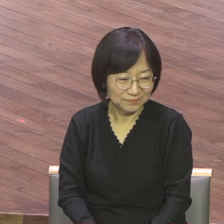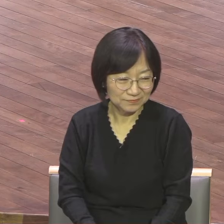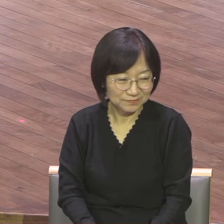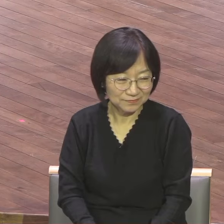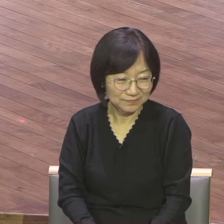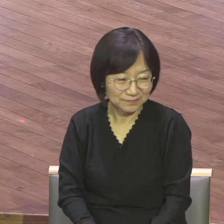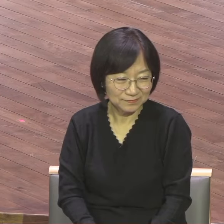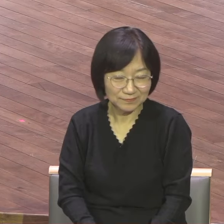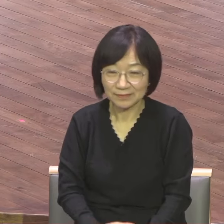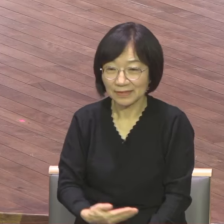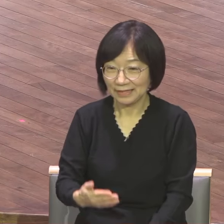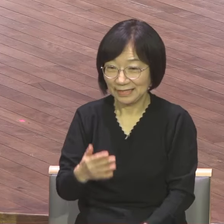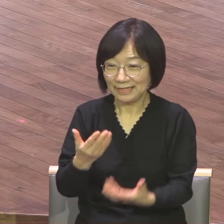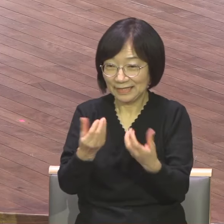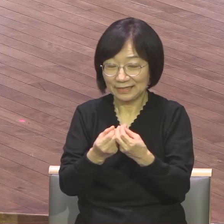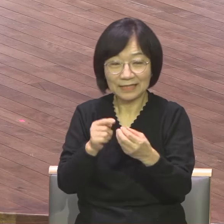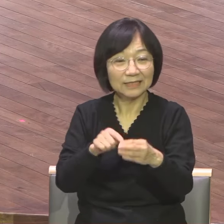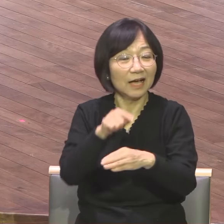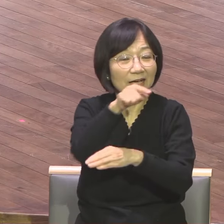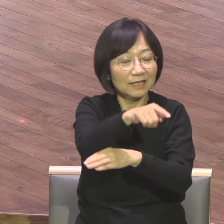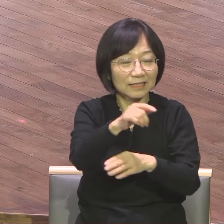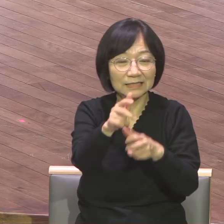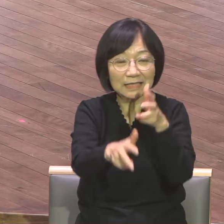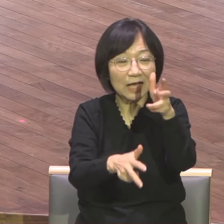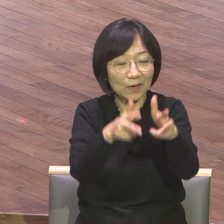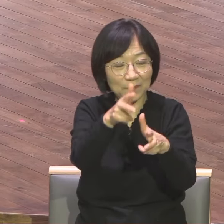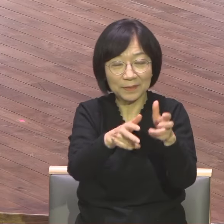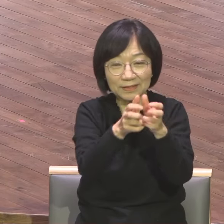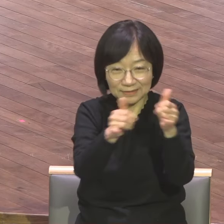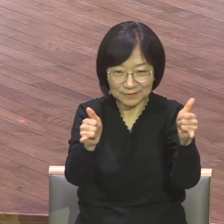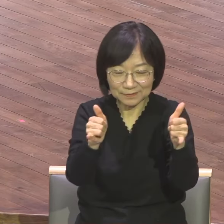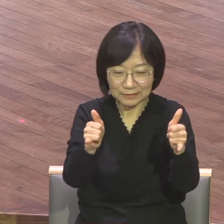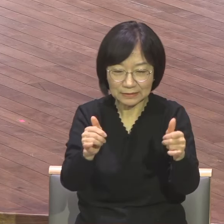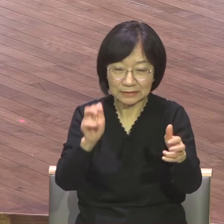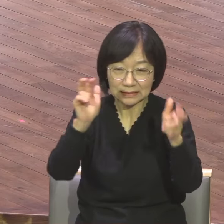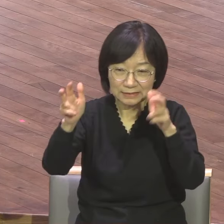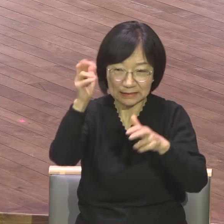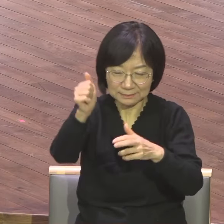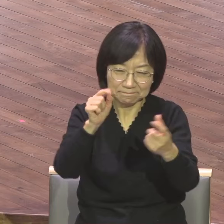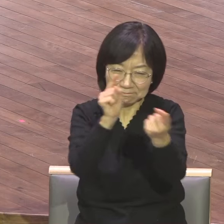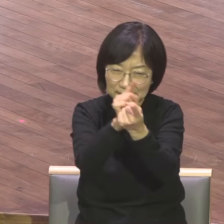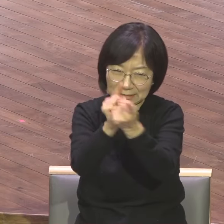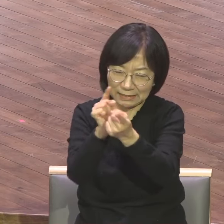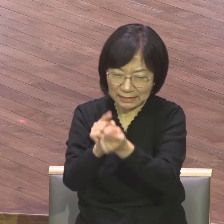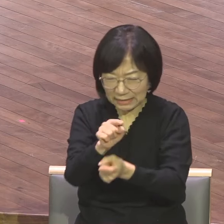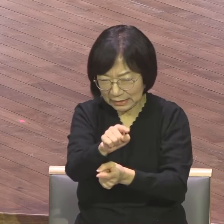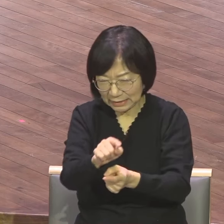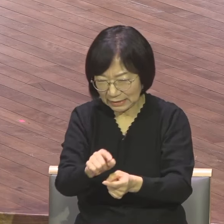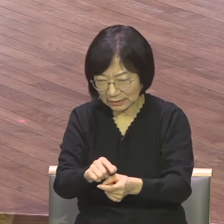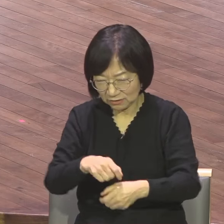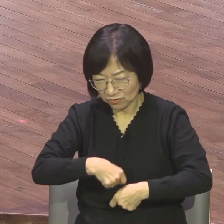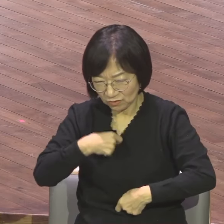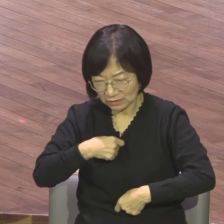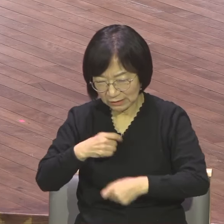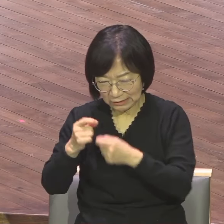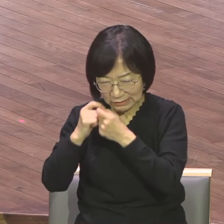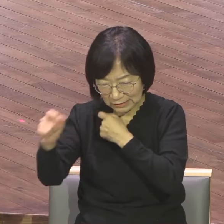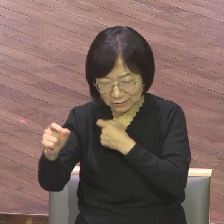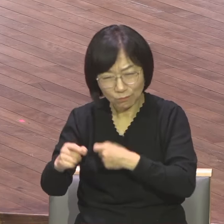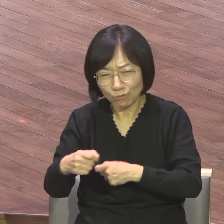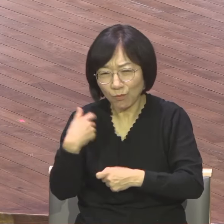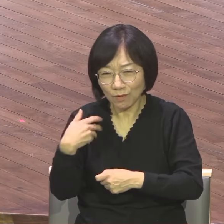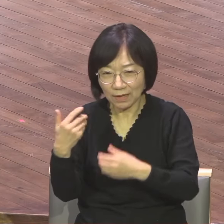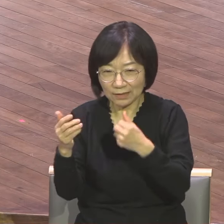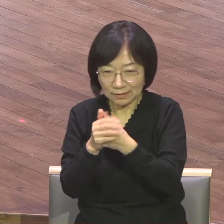세상 나가서 이런 사업하는 분들 결정해야 되고 만나야 되고 모든 건 다 해야 되는데 어떻게 할 거예요? 어떻게